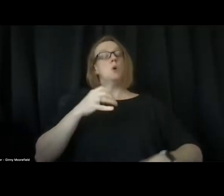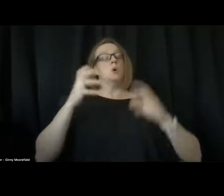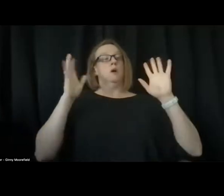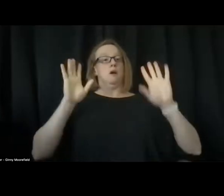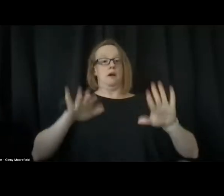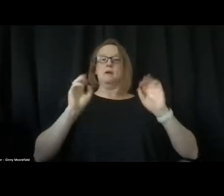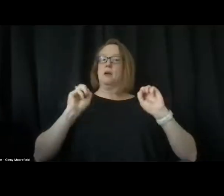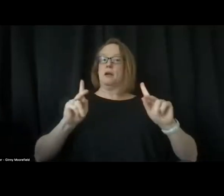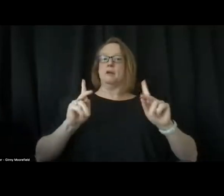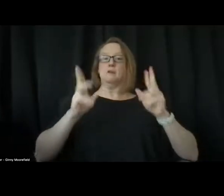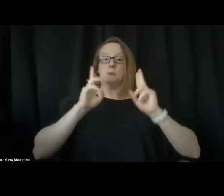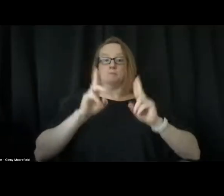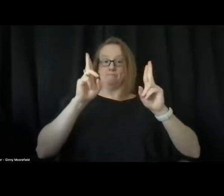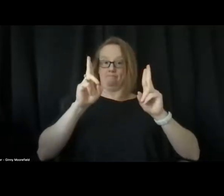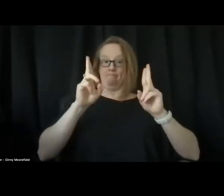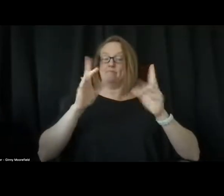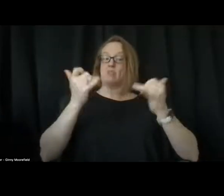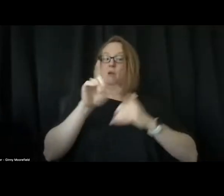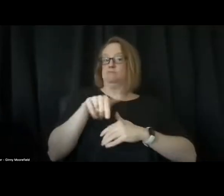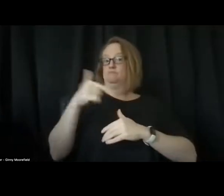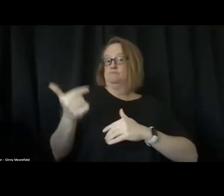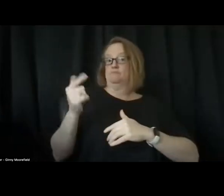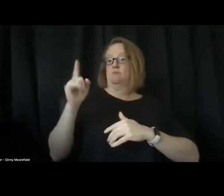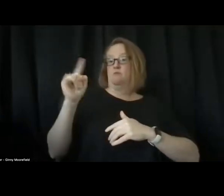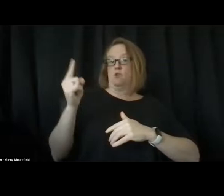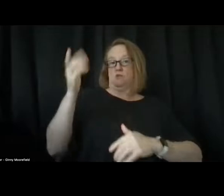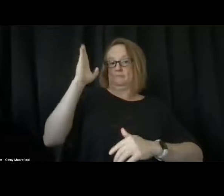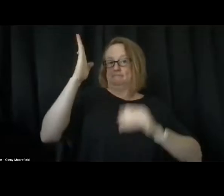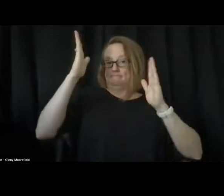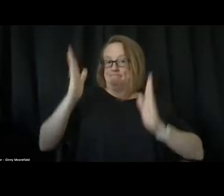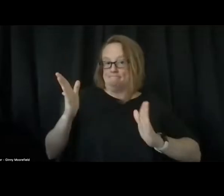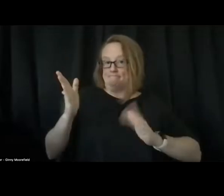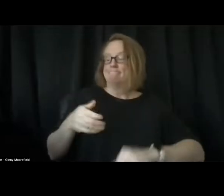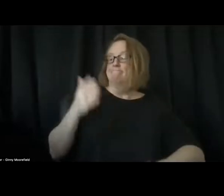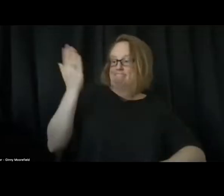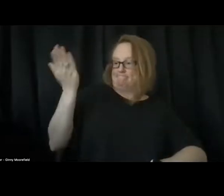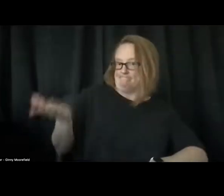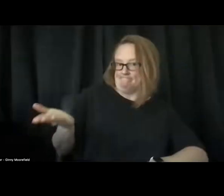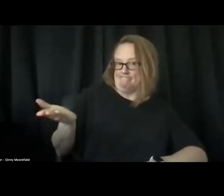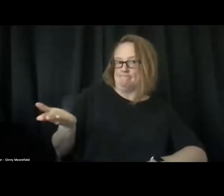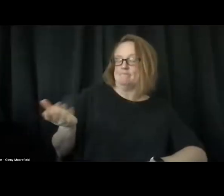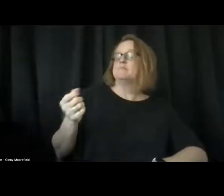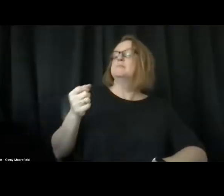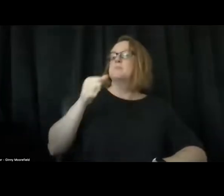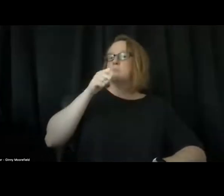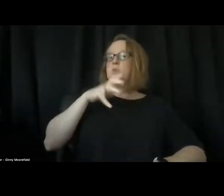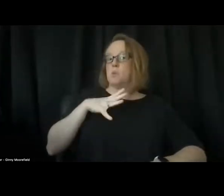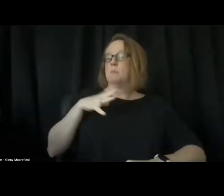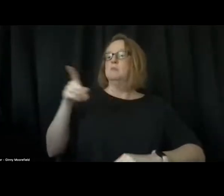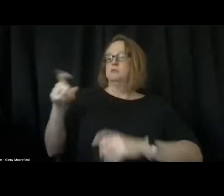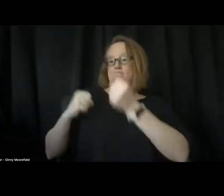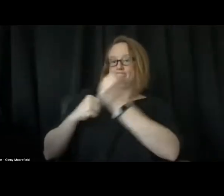privilegio cederle la palabra a nuestro primer presentador ella es